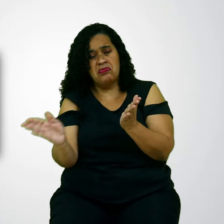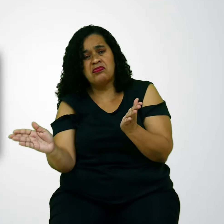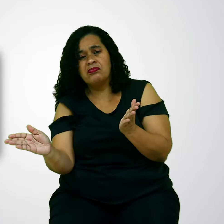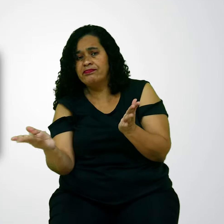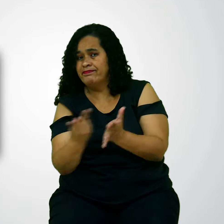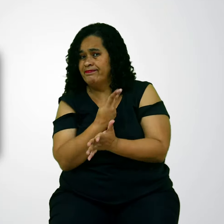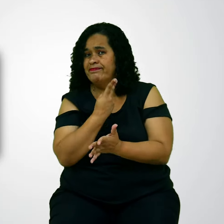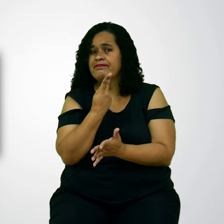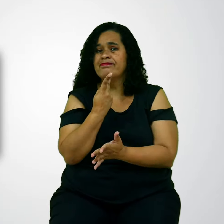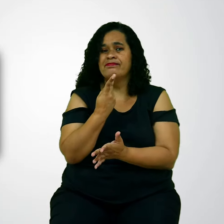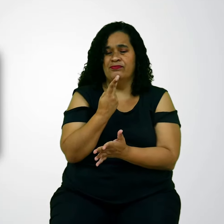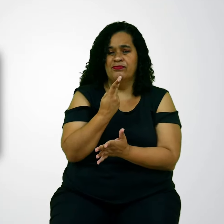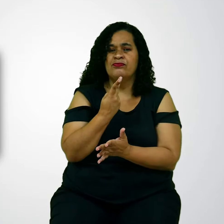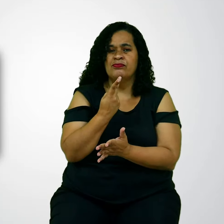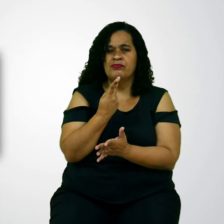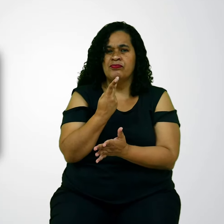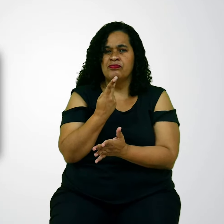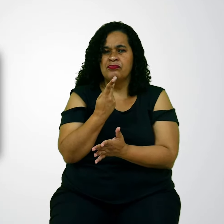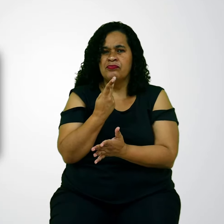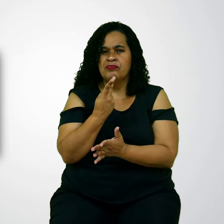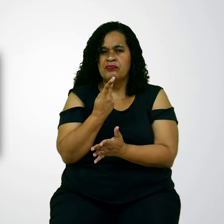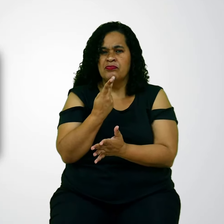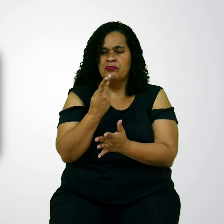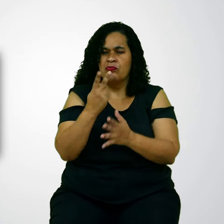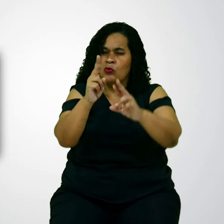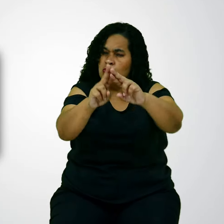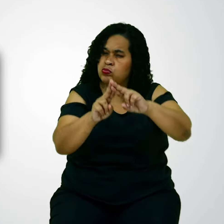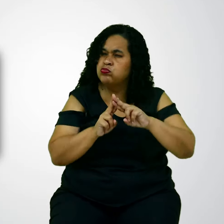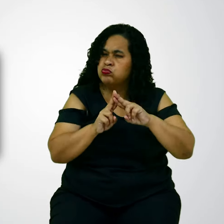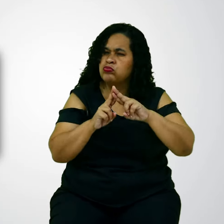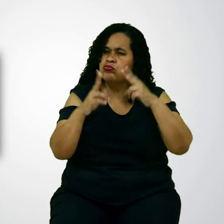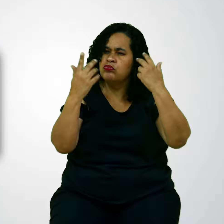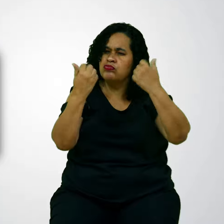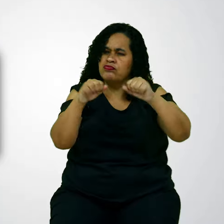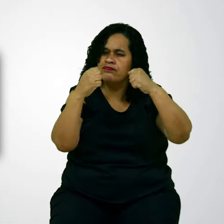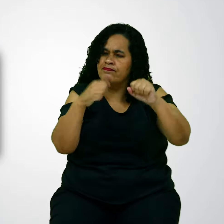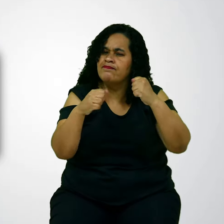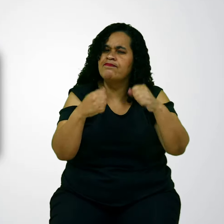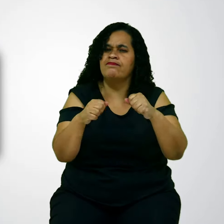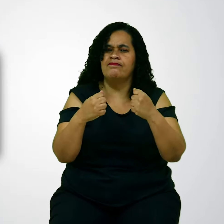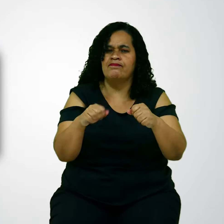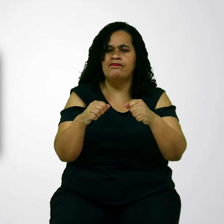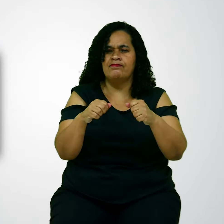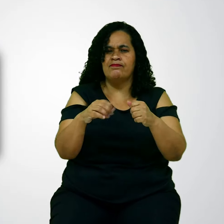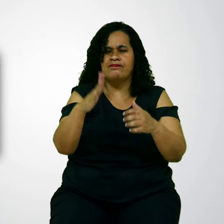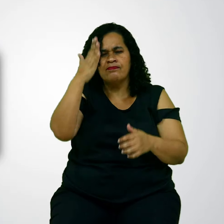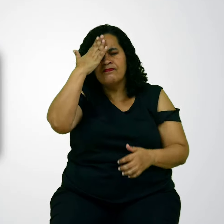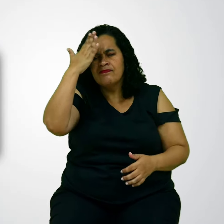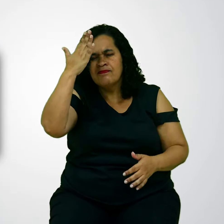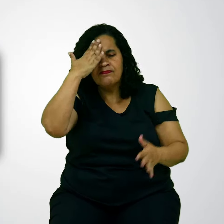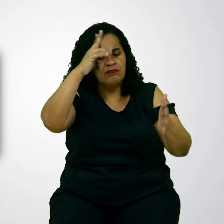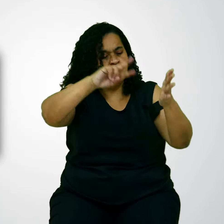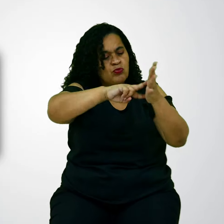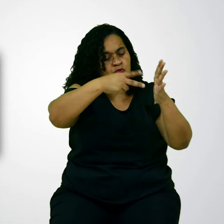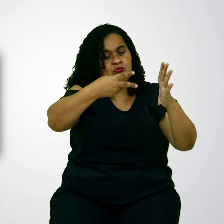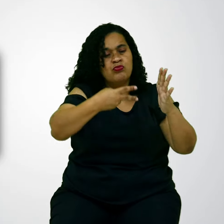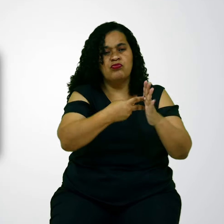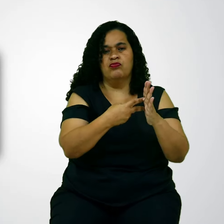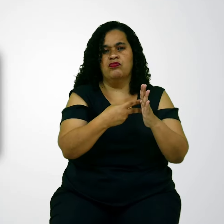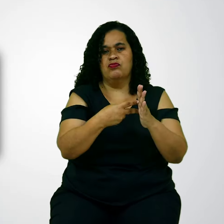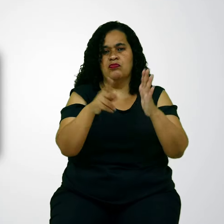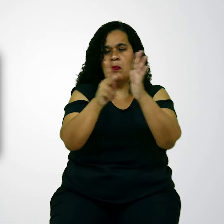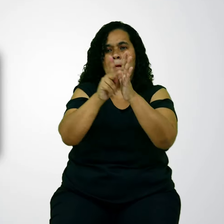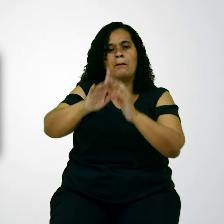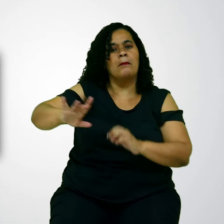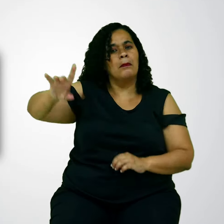vezes, a gente está se batendo ali, tentando buscar um significado para aquilo que a gente faz. A gente às vezes